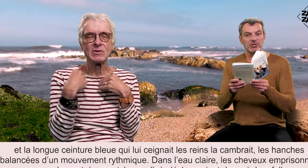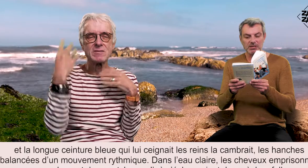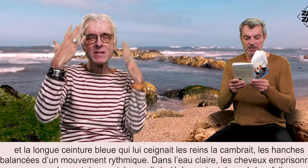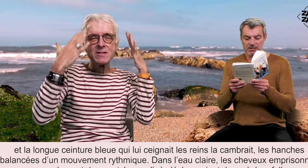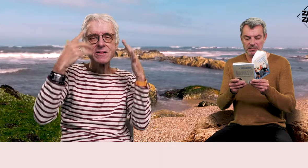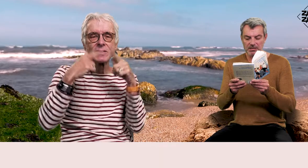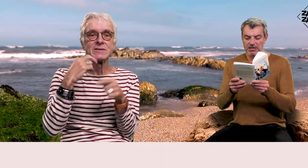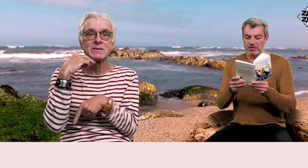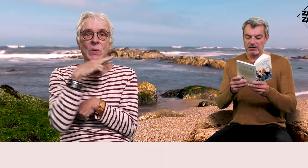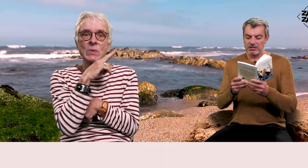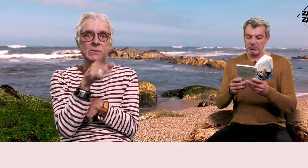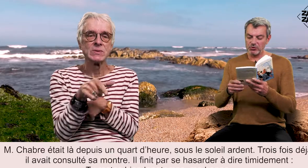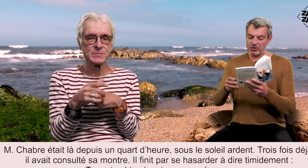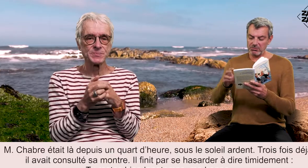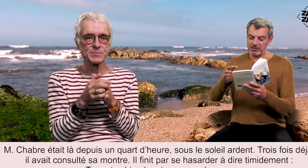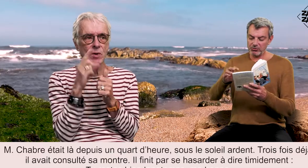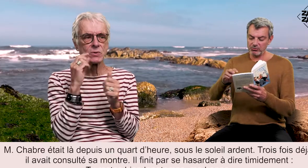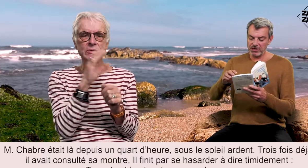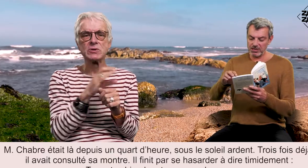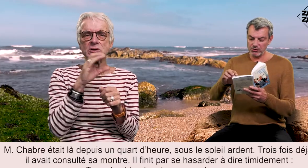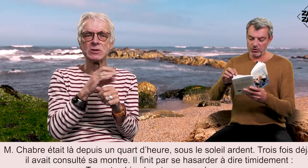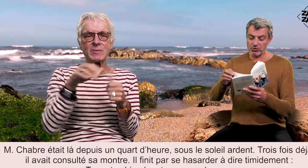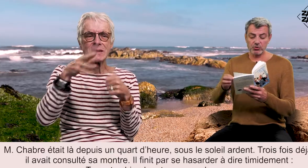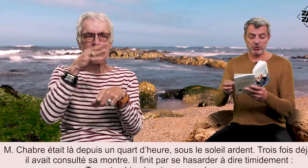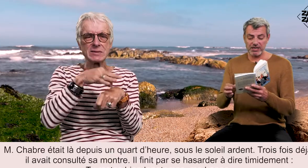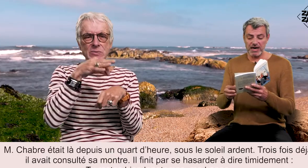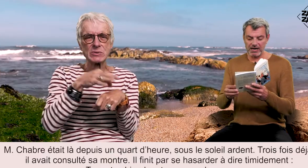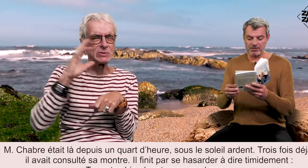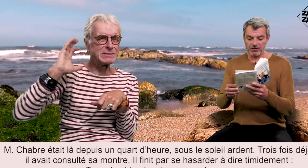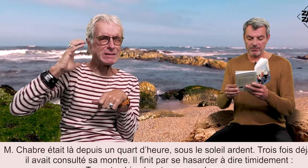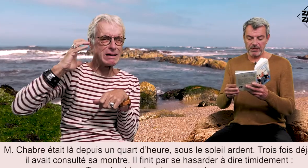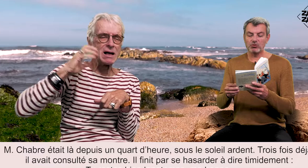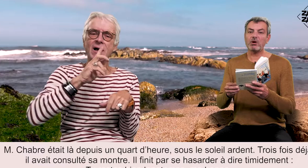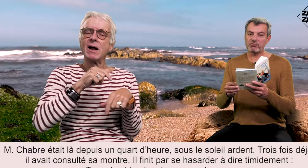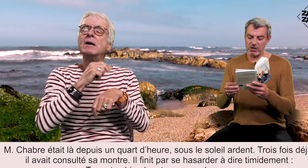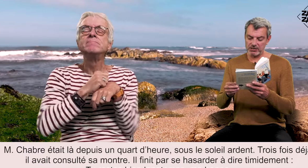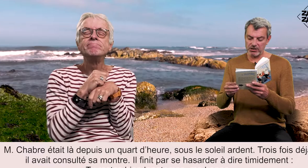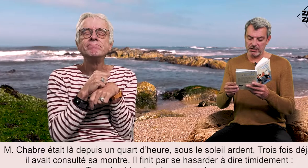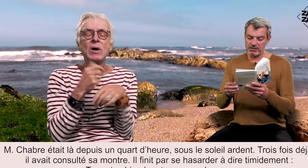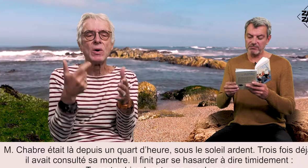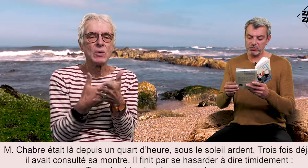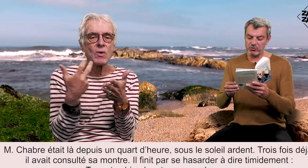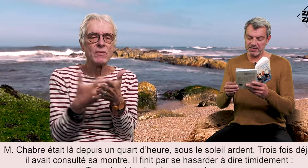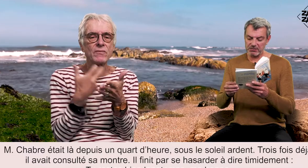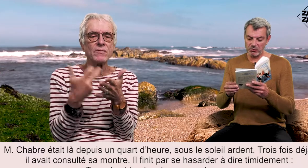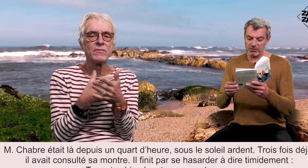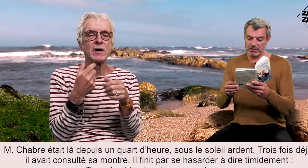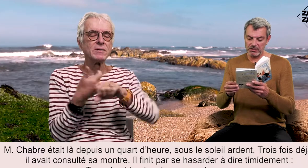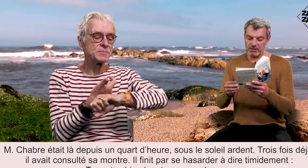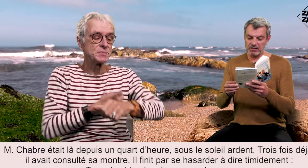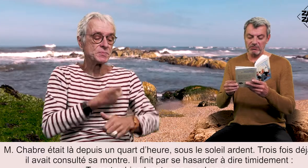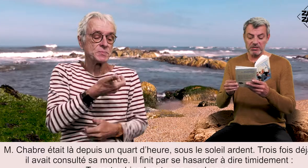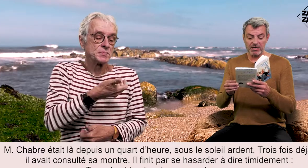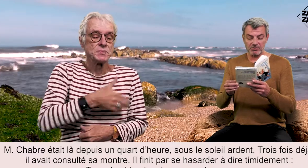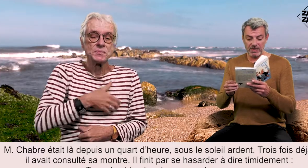rose. M. Chabre était là depuis un quart d'heure sous le soleil ardent. Trois fois déjà, il avait consulté sa montre.